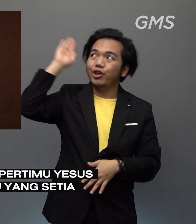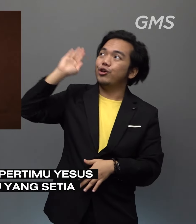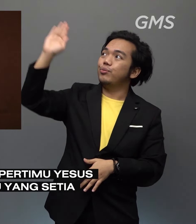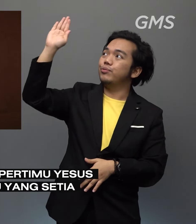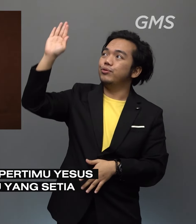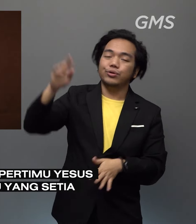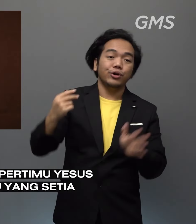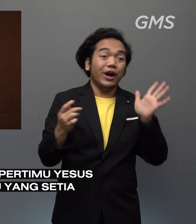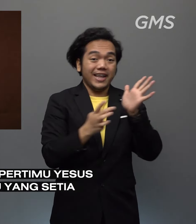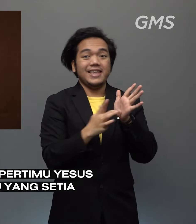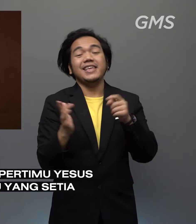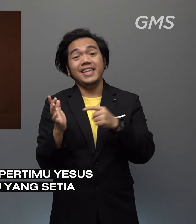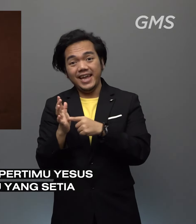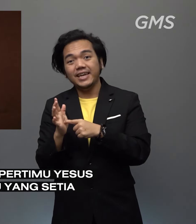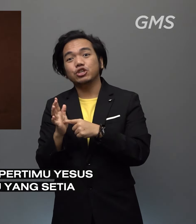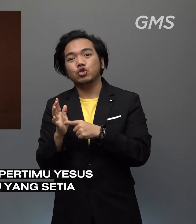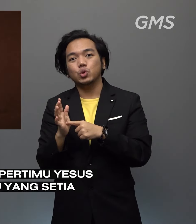sepertimu,